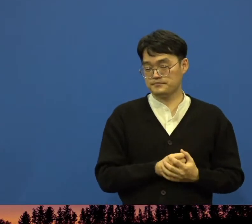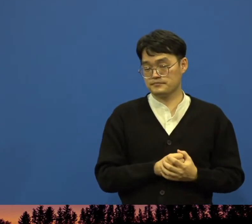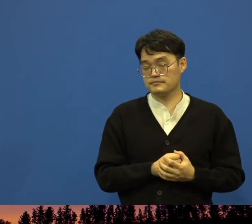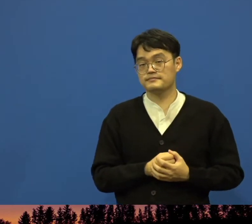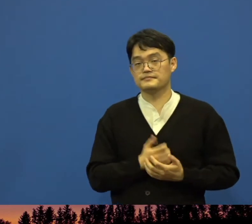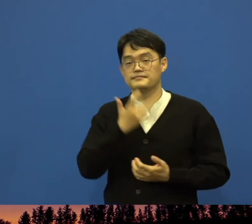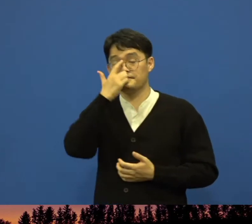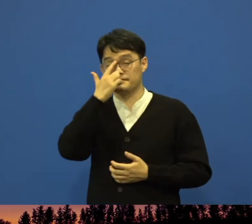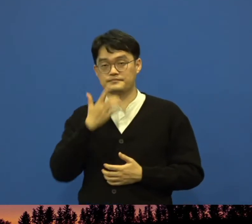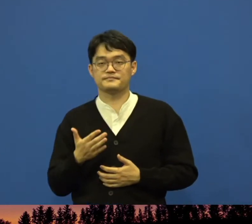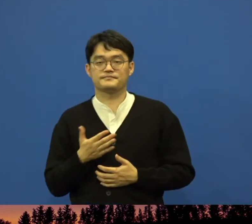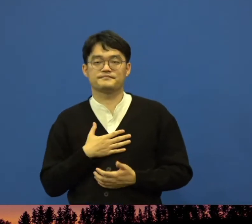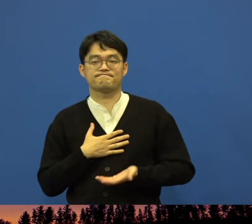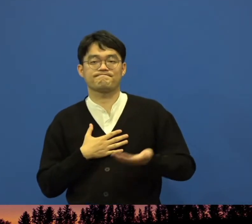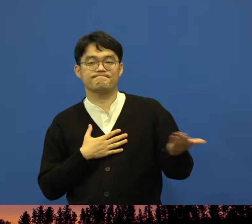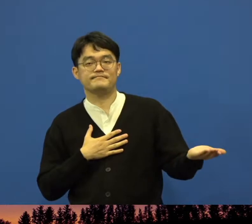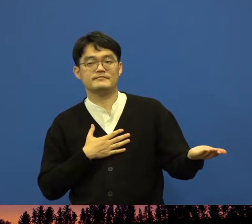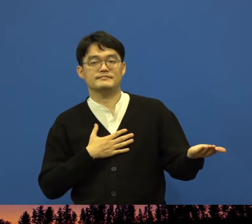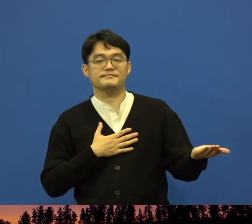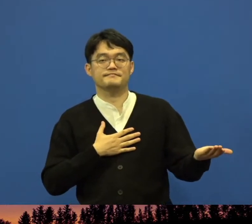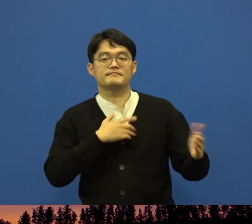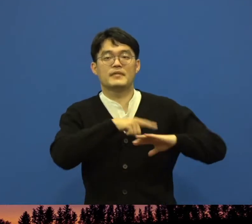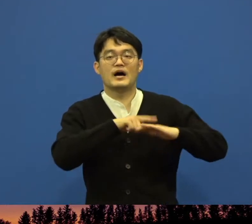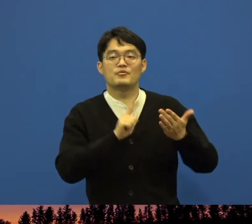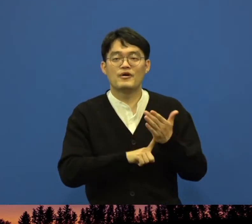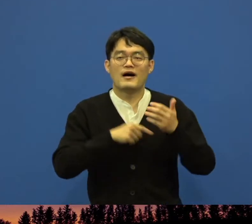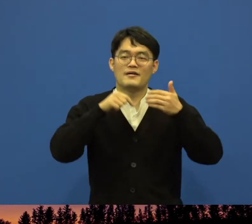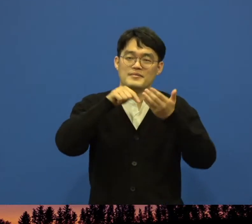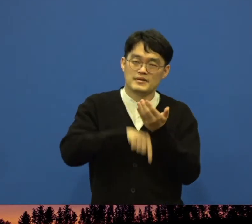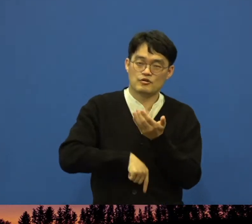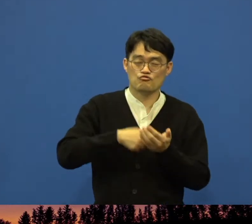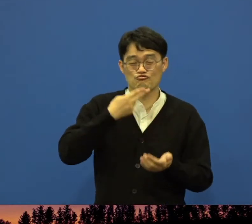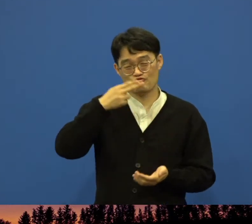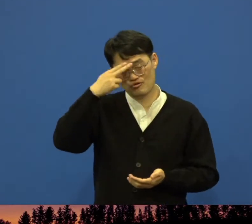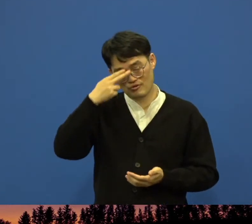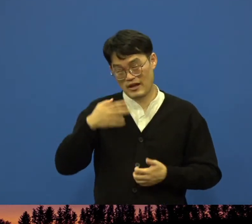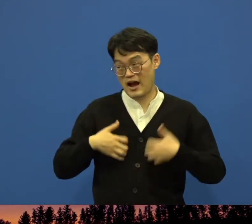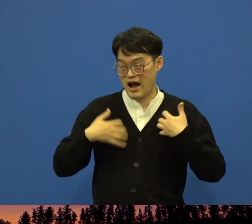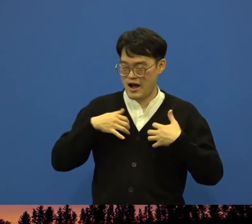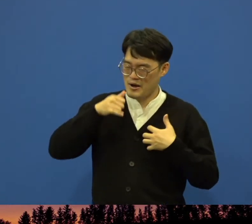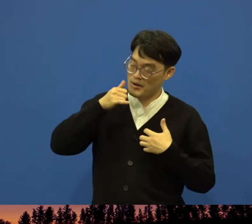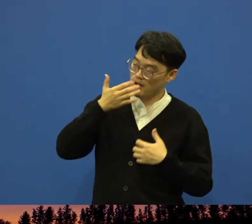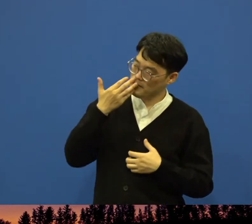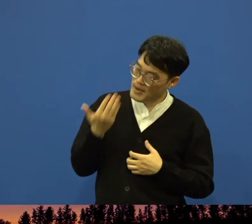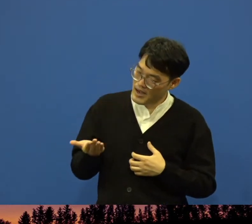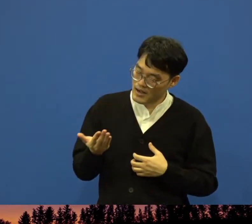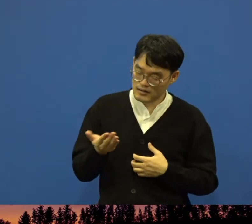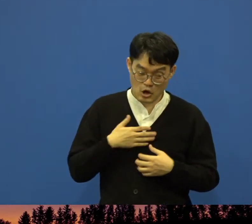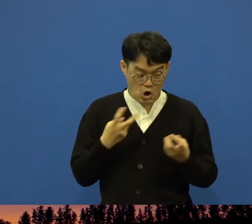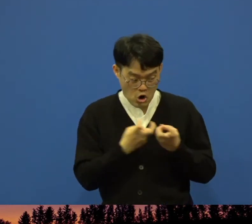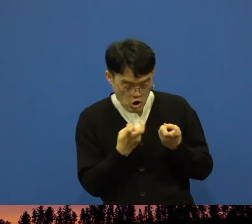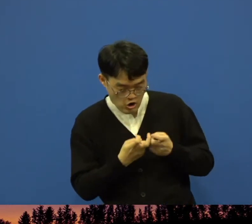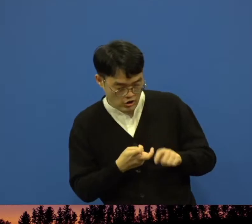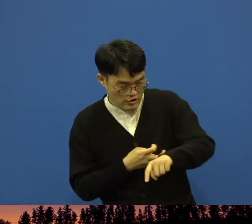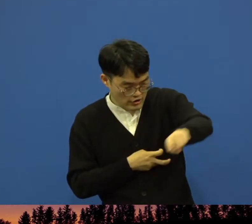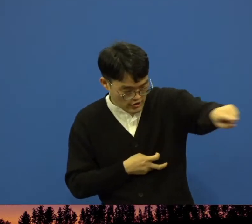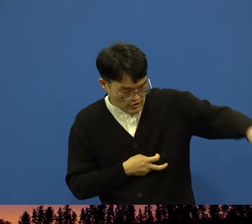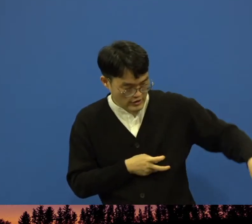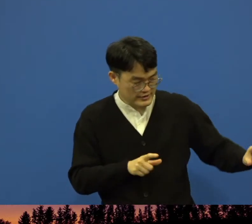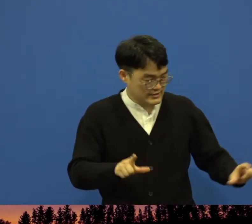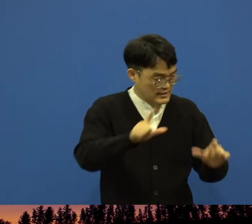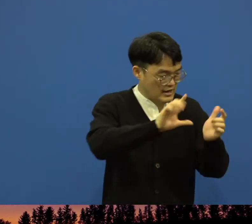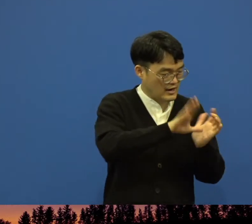지혜로 다스리면서 술로 내 육신을 즐겁게 할까? 또 내가 어떻게 하여 천하의 인생들이 그들의 인생을 살아가는 동안 어떤